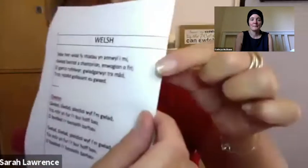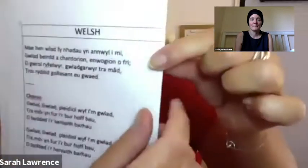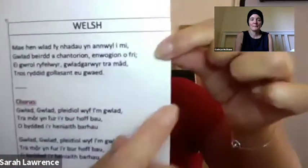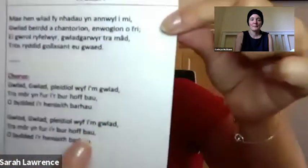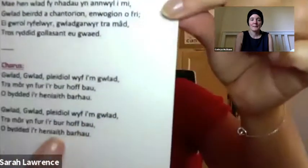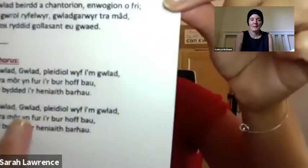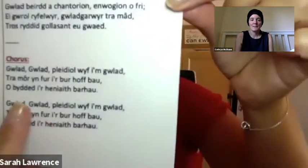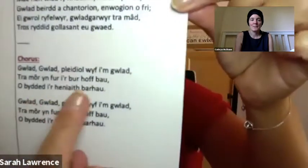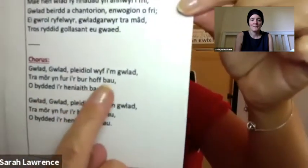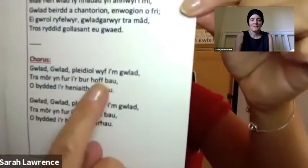Eto,